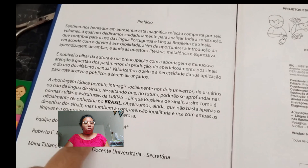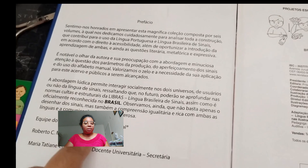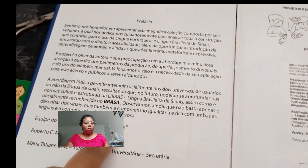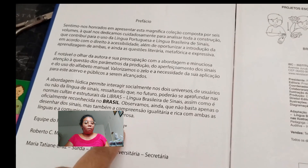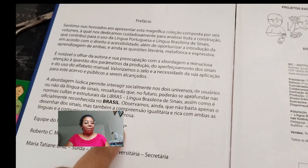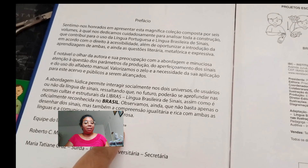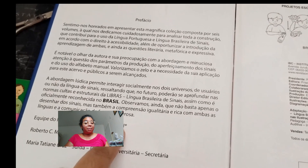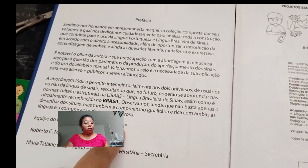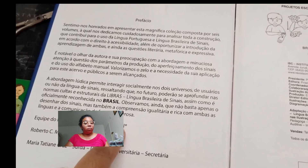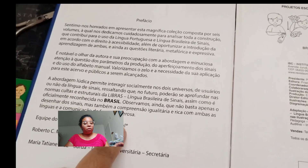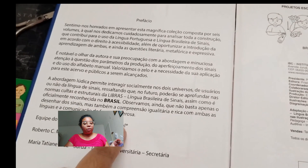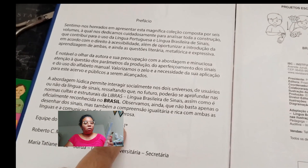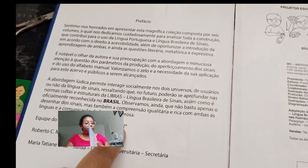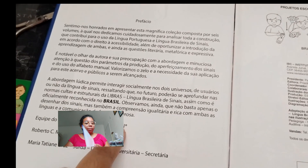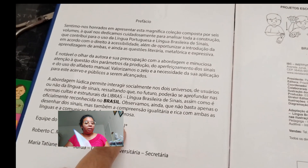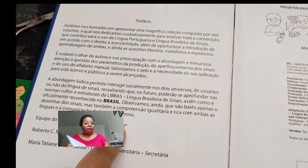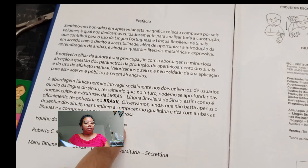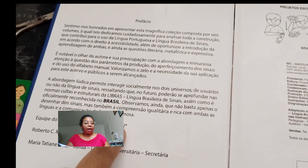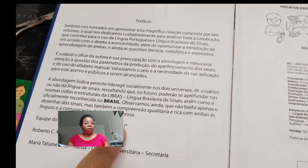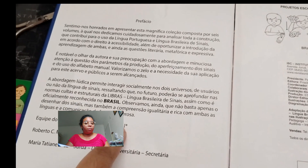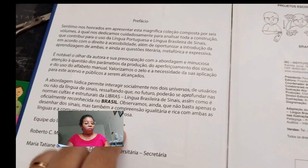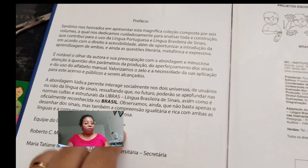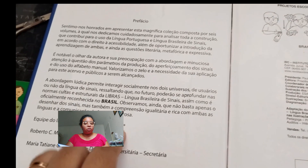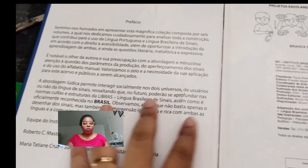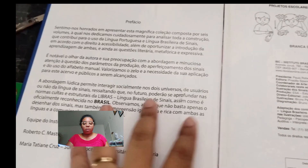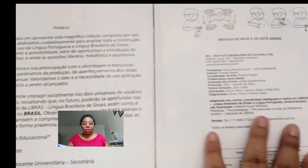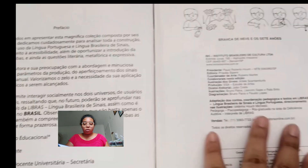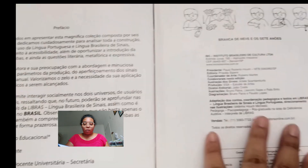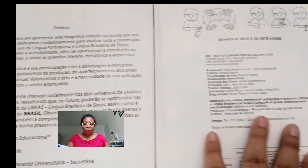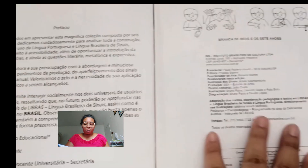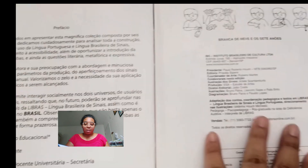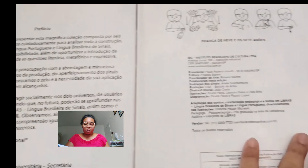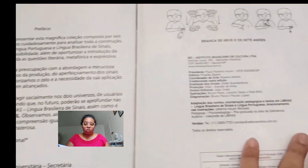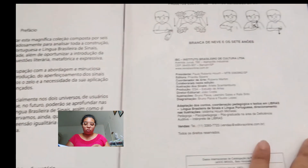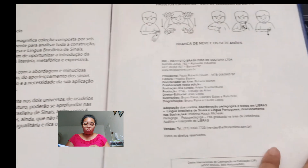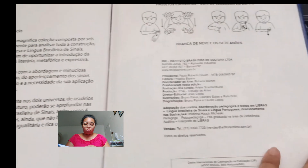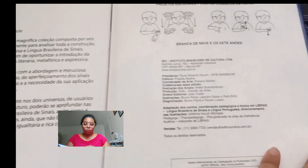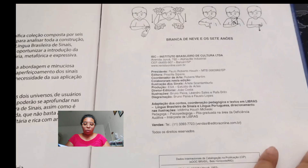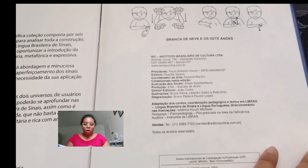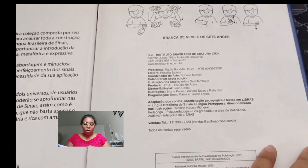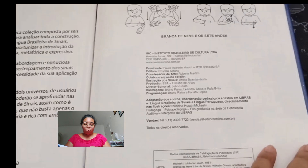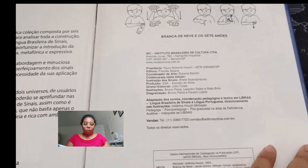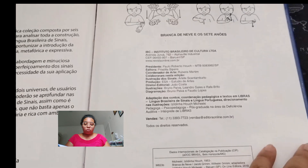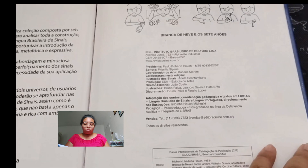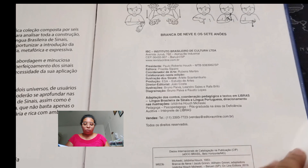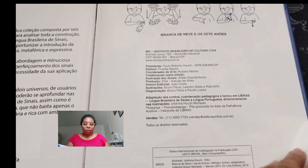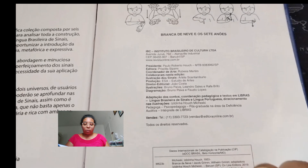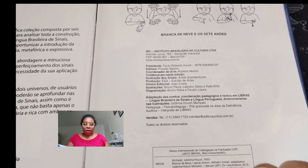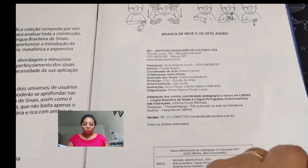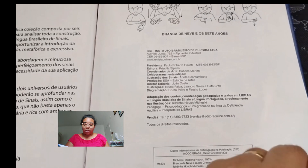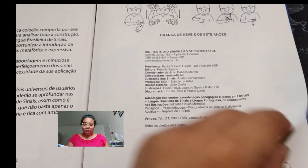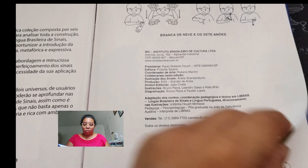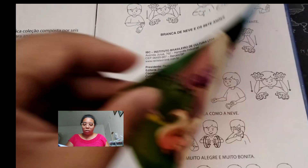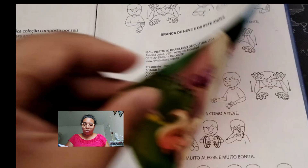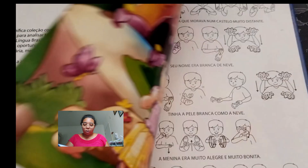coleção completa, mas eu não encontrei, tá? Eu procurei de todas as formas nesse Instituto Pro Surdo Educacional, não